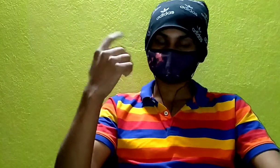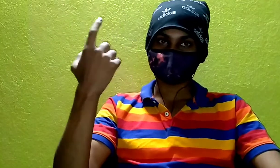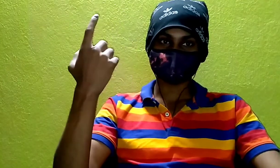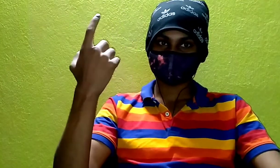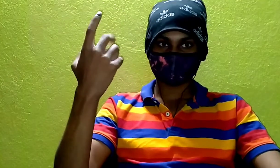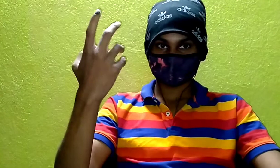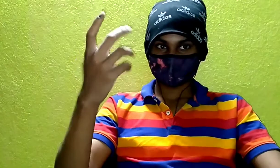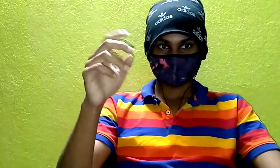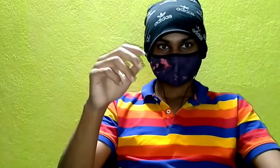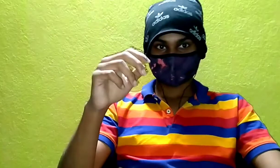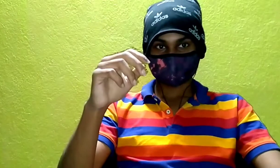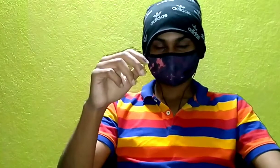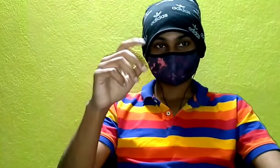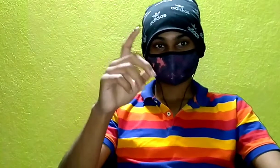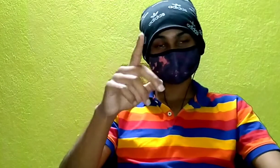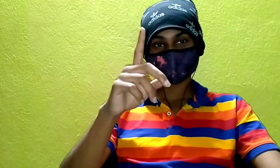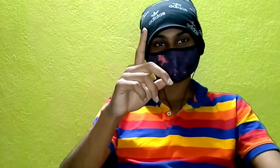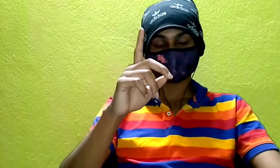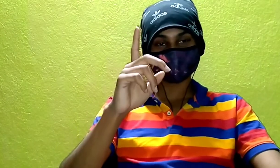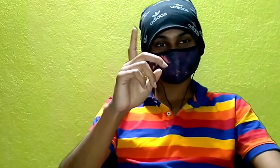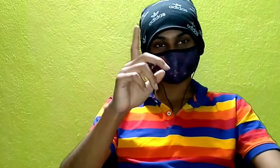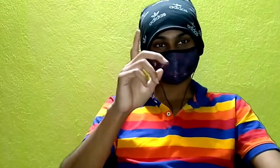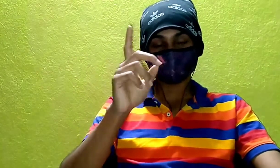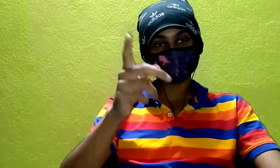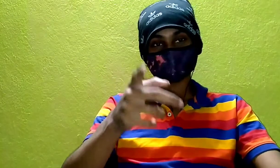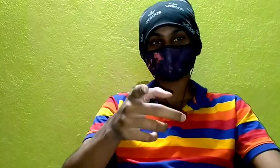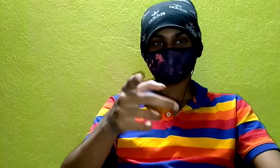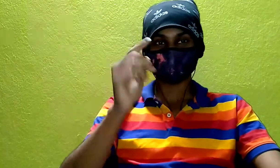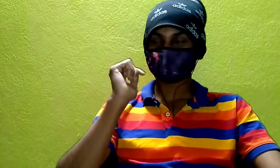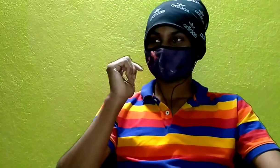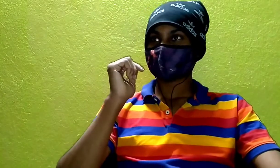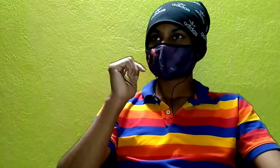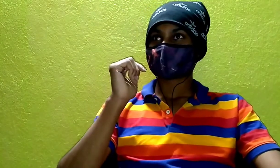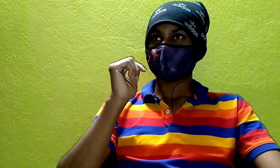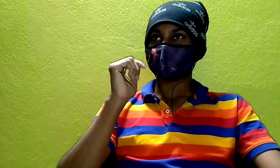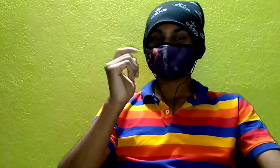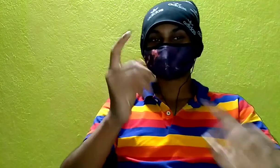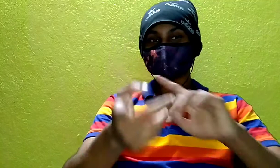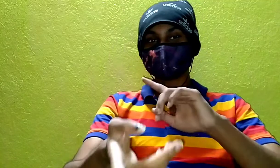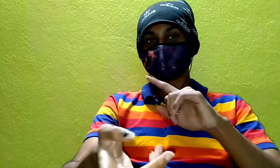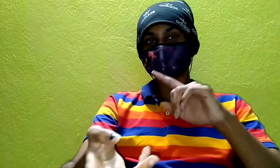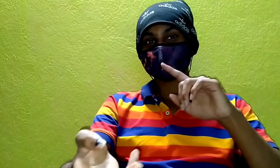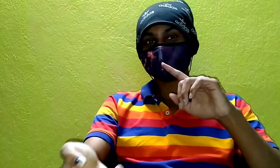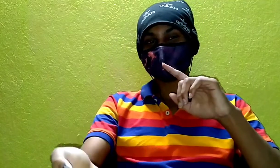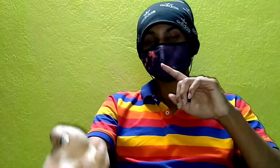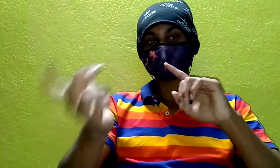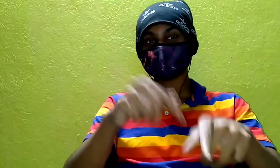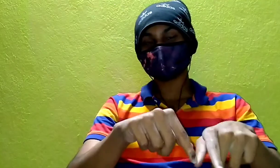आ कि मैं मतलब फैमिली लेकर और उसमें से यह बंधन